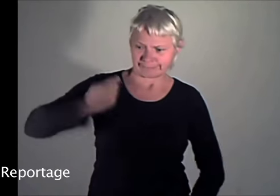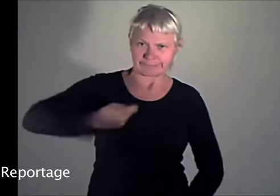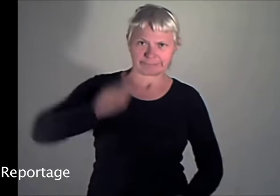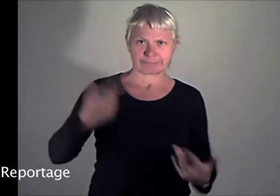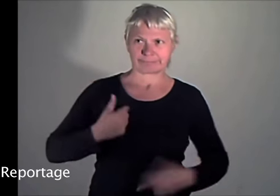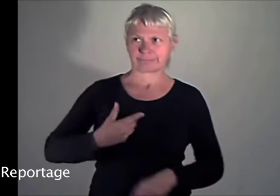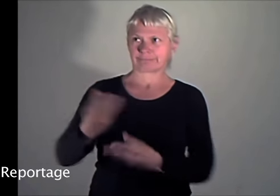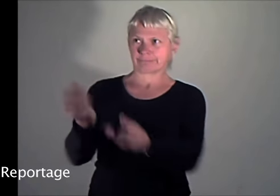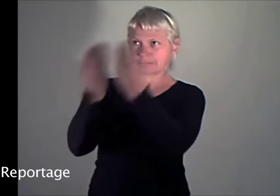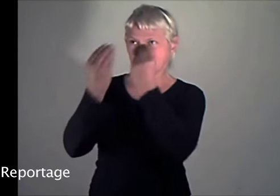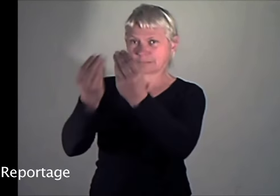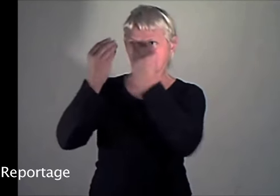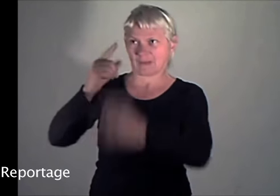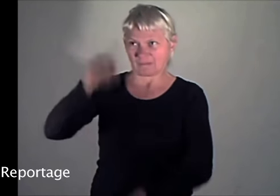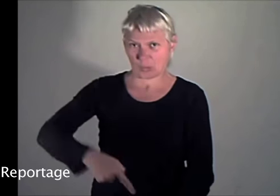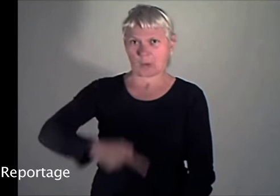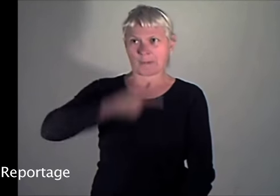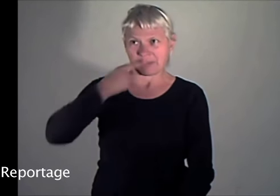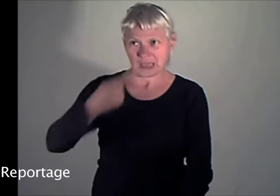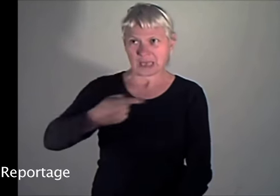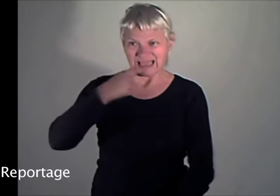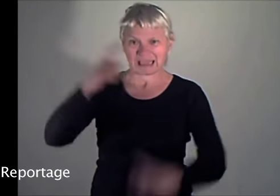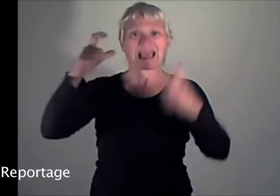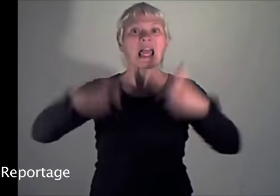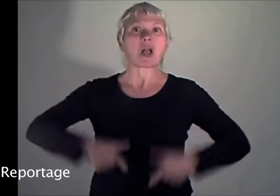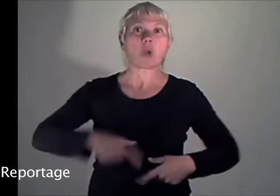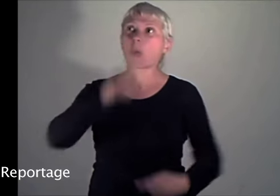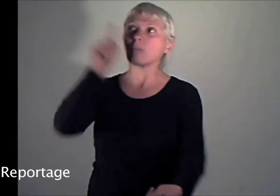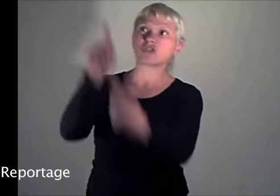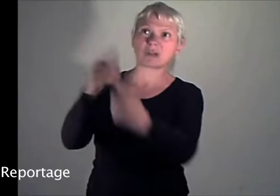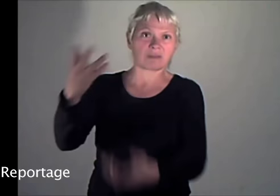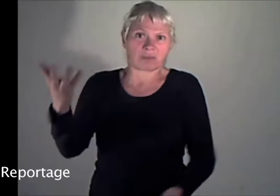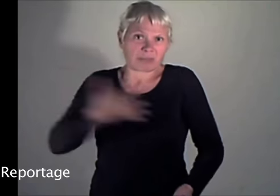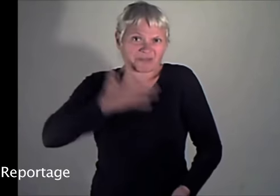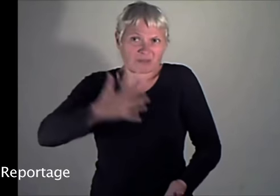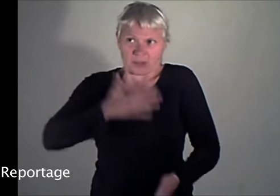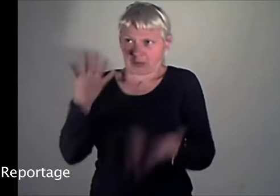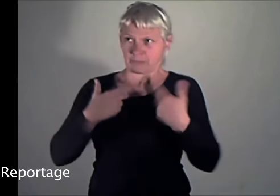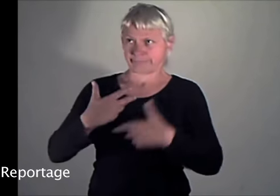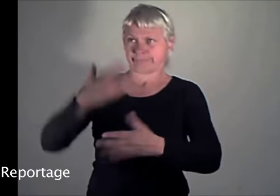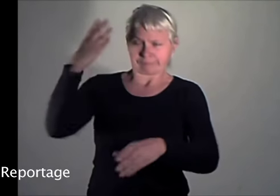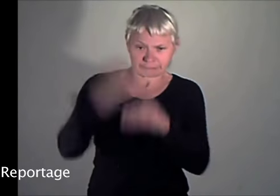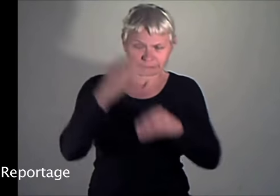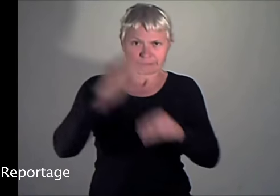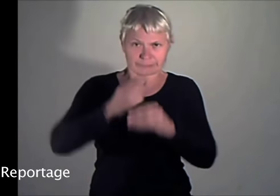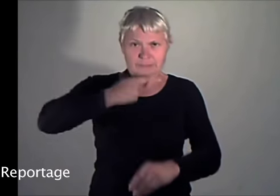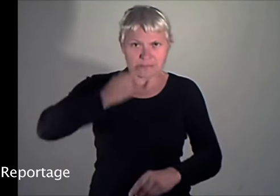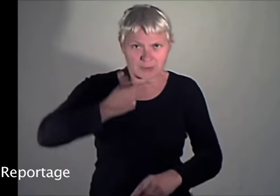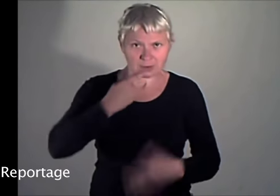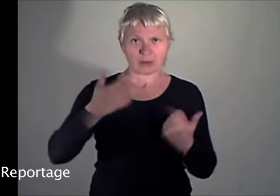ça l'objectif de l'école. Les connaissances, l'histoire, le français, etc., on en avait très peu. La majorité de